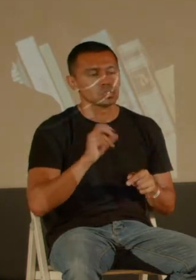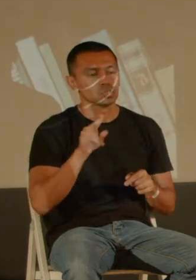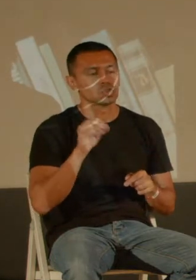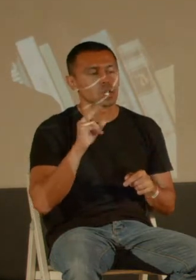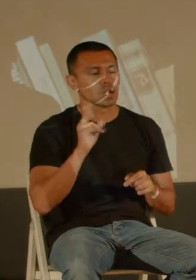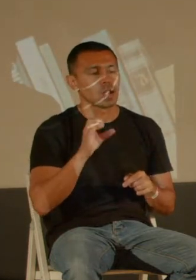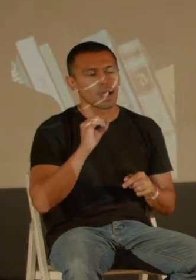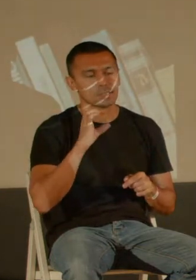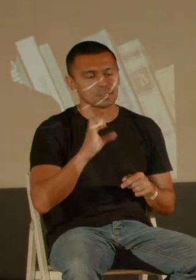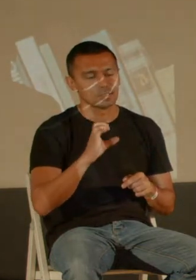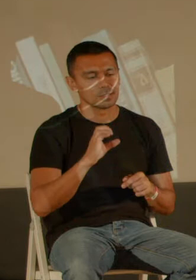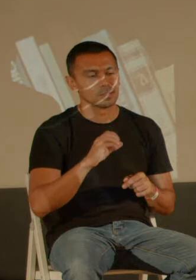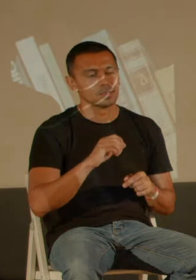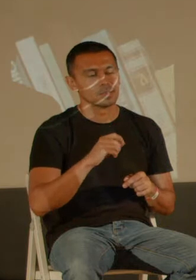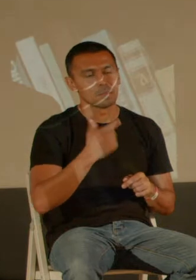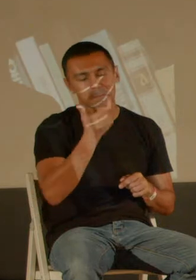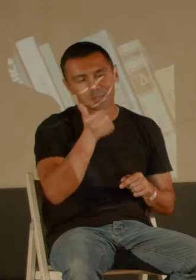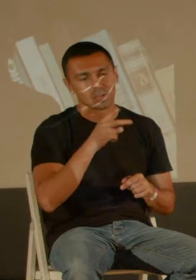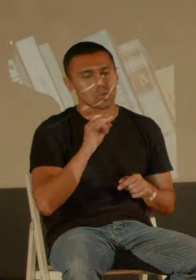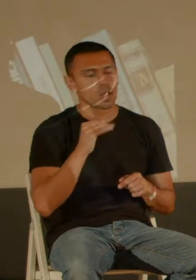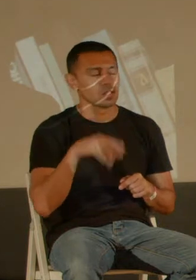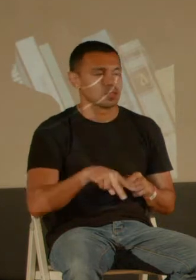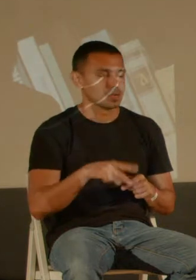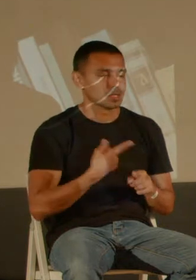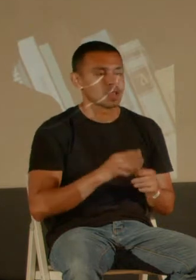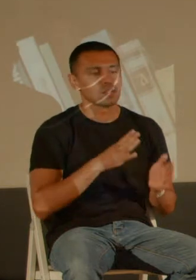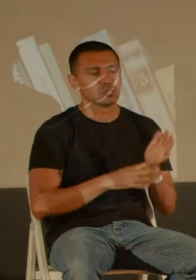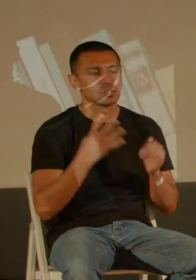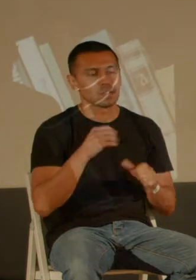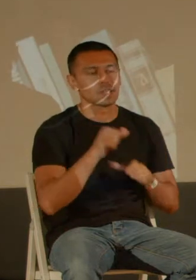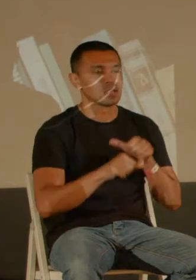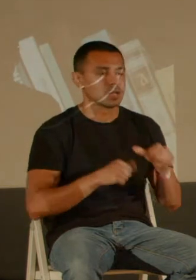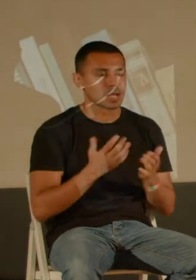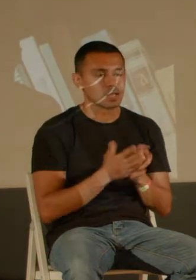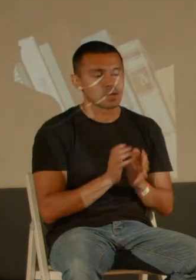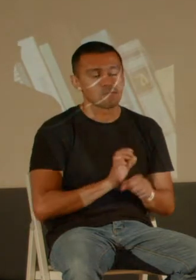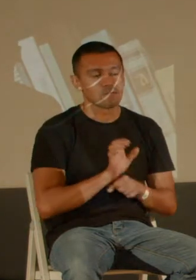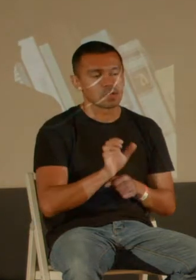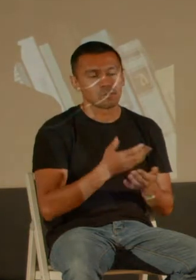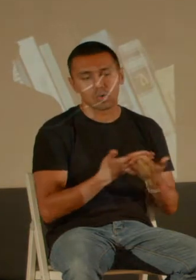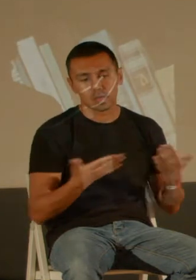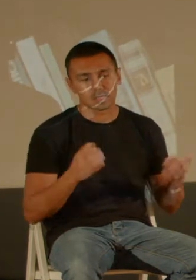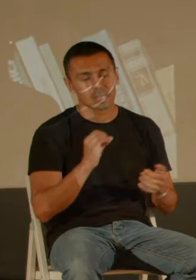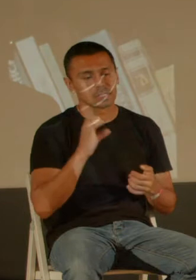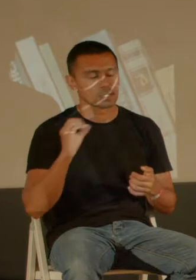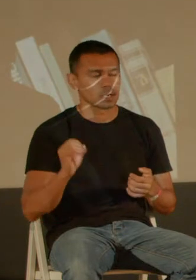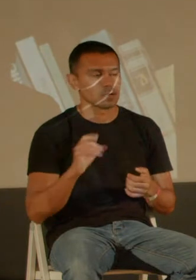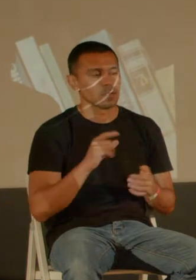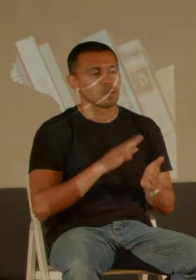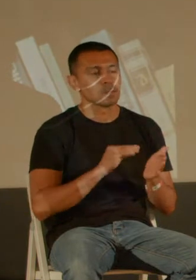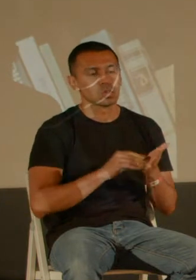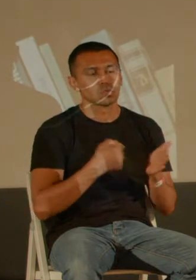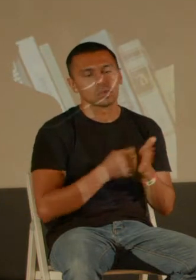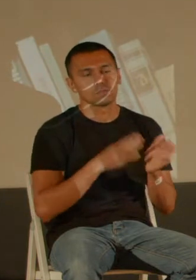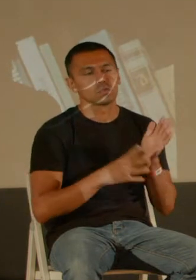Ес, містер Круел. От, і це 94-й рік книжка вийшла, колекція есе. Тобто вона писала до